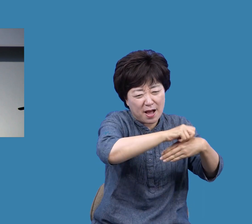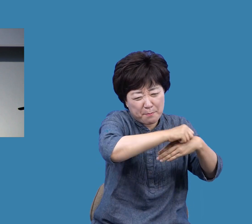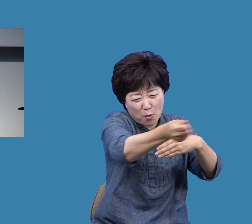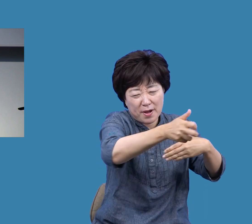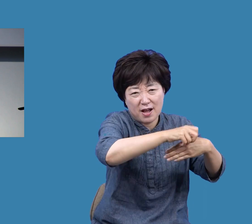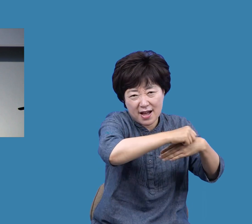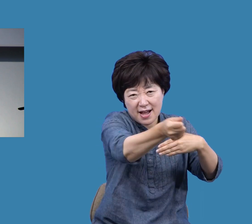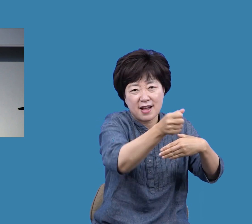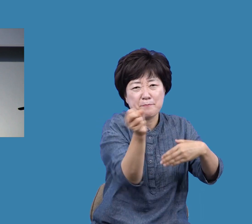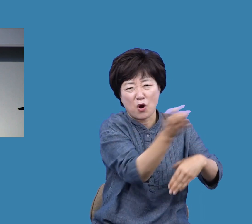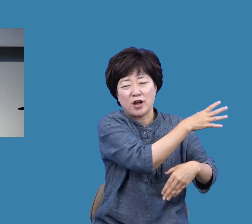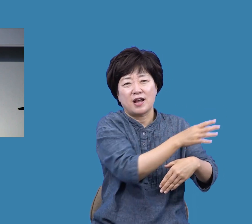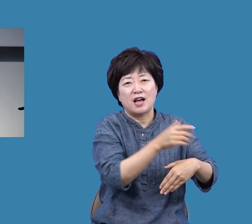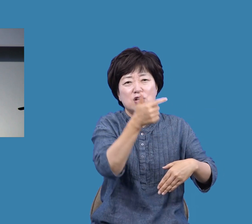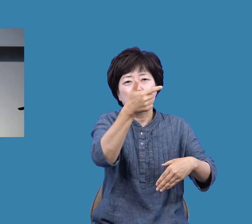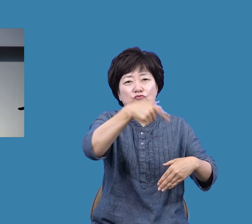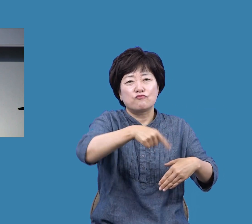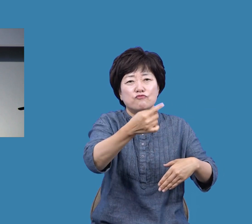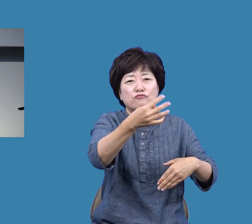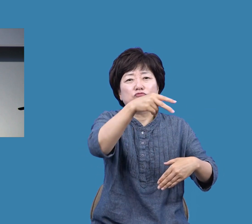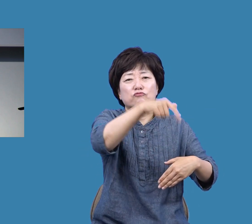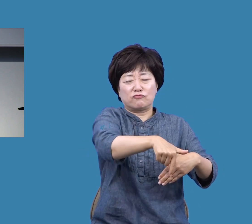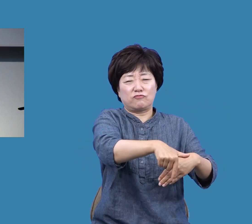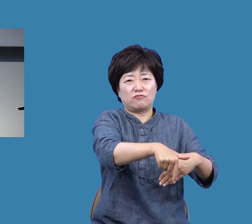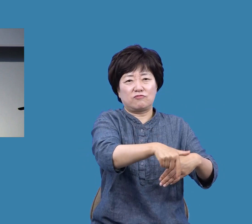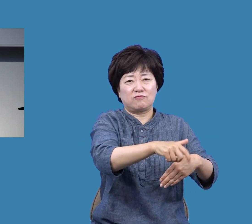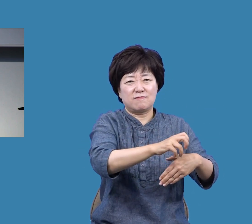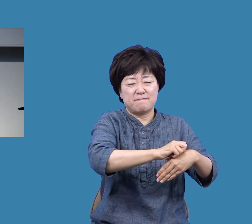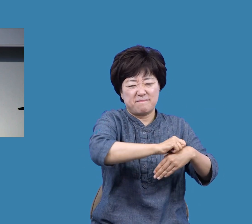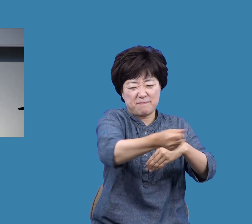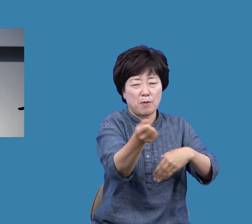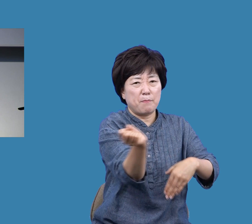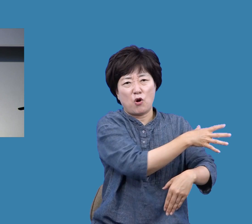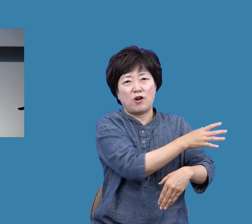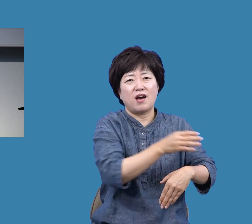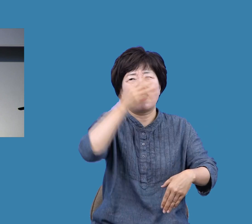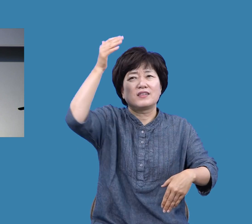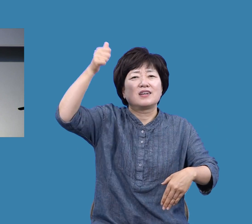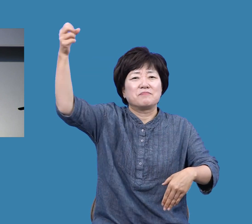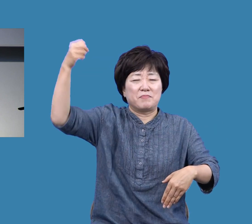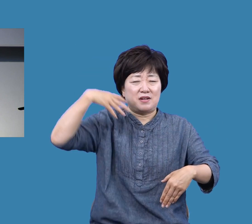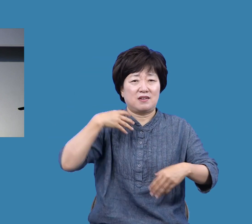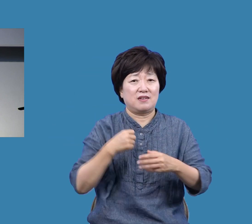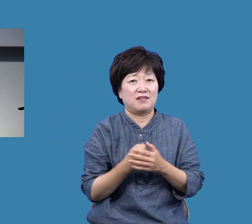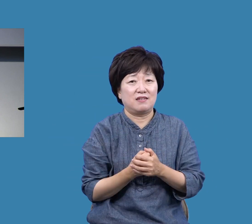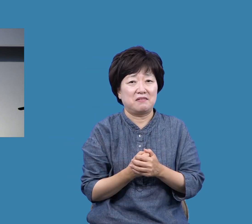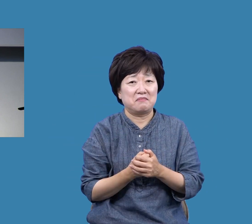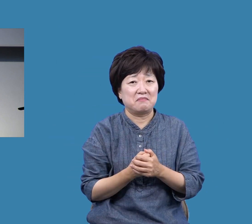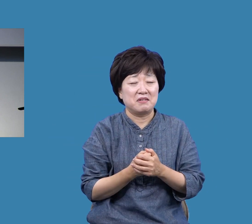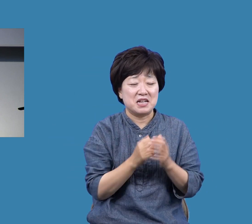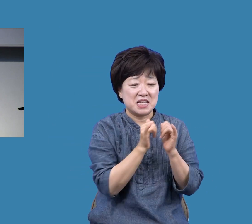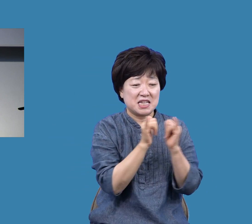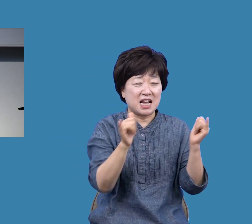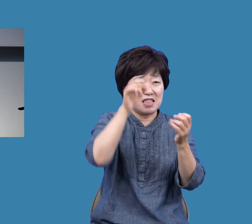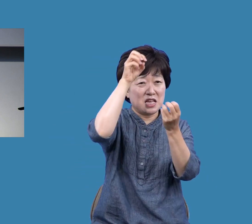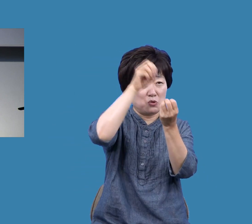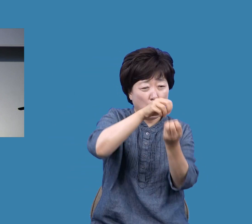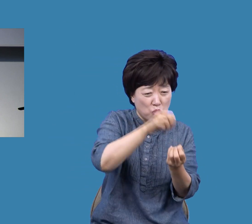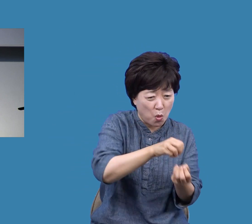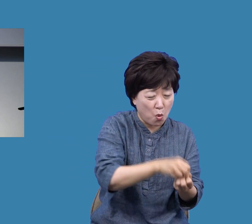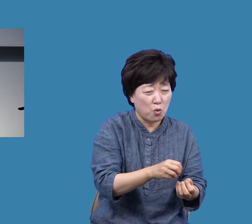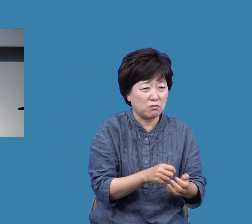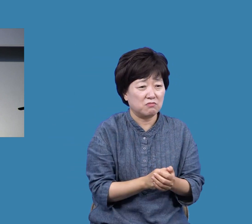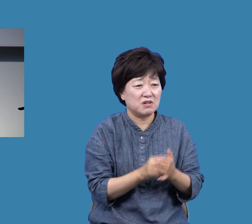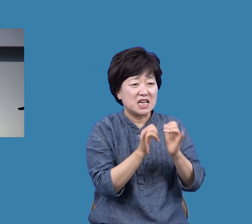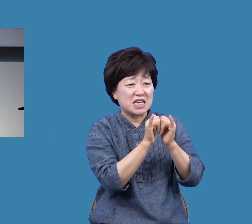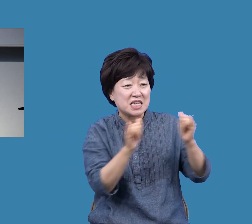게 아니거든요. 그건 생명력 있는 것도 아니거든. 그냥 인간의 전통과 그냥 인간 안에 있는 종교심을 가지고 지가